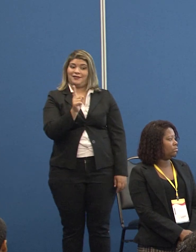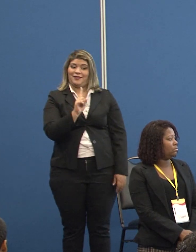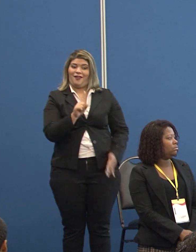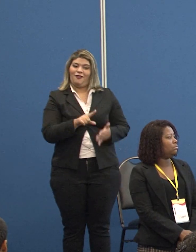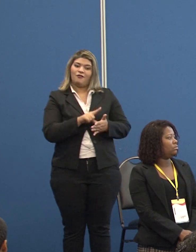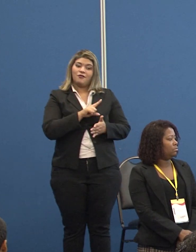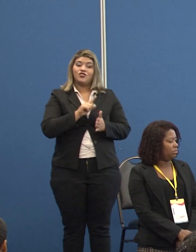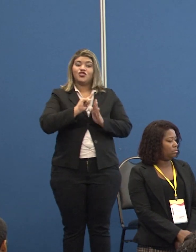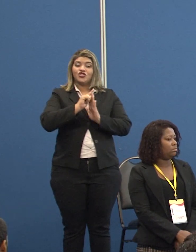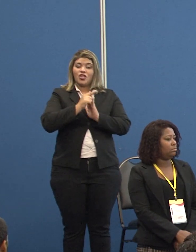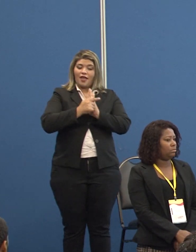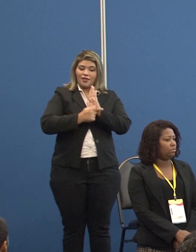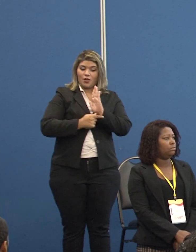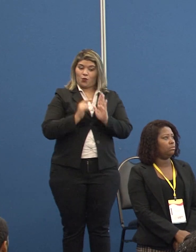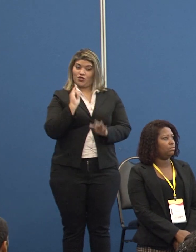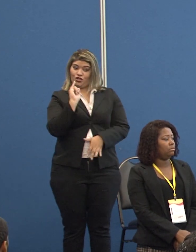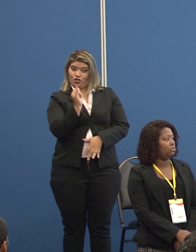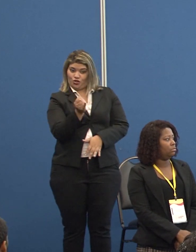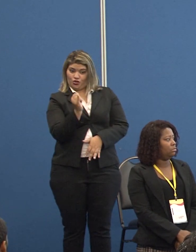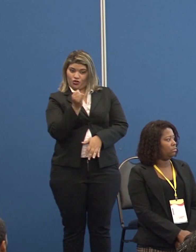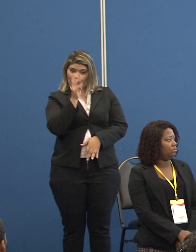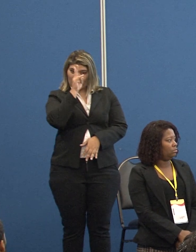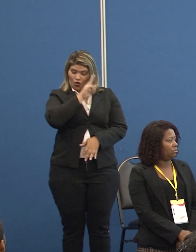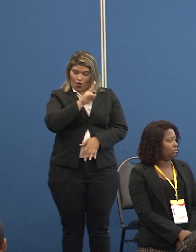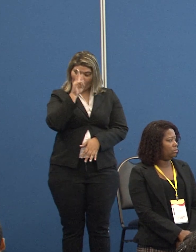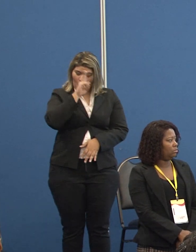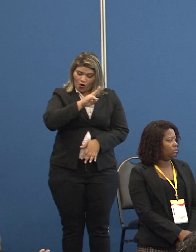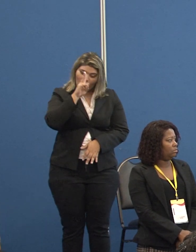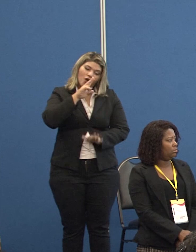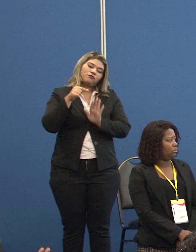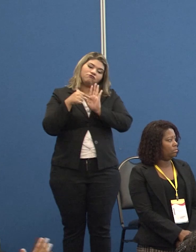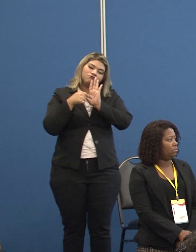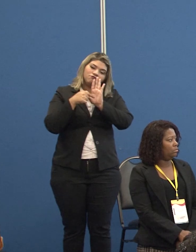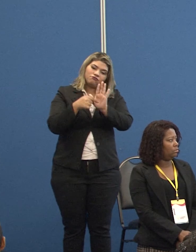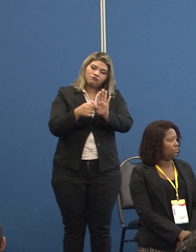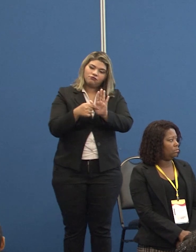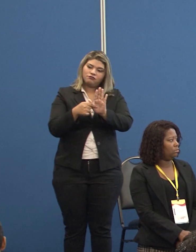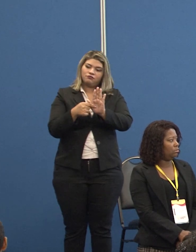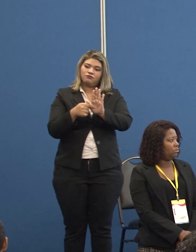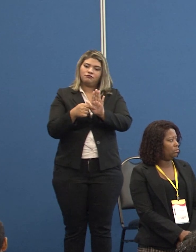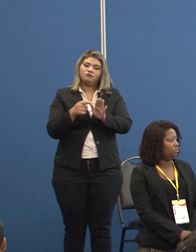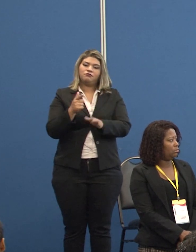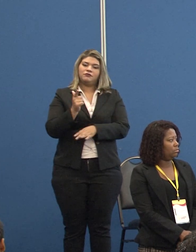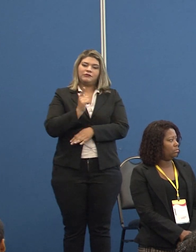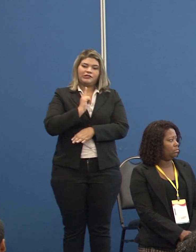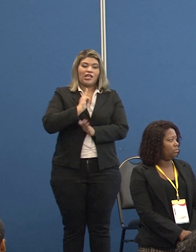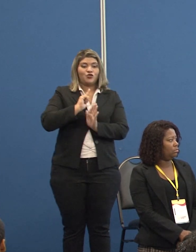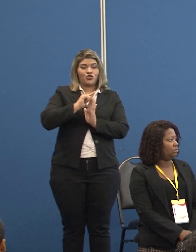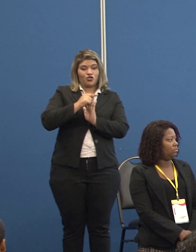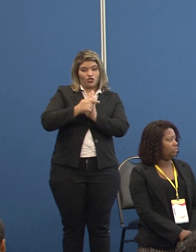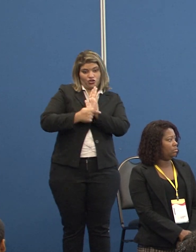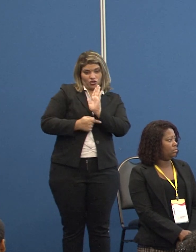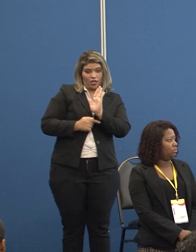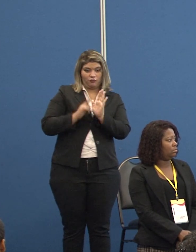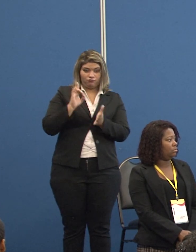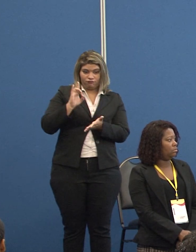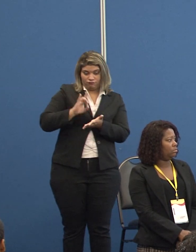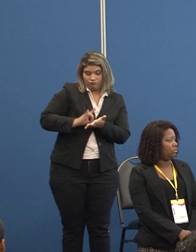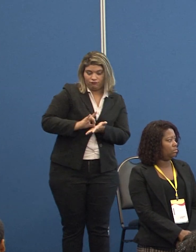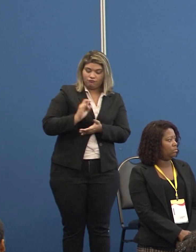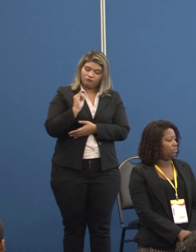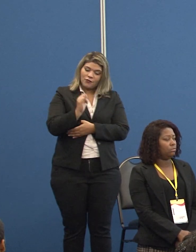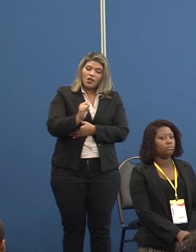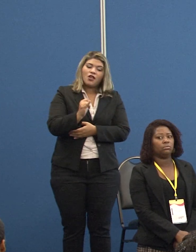desse gênero, né, de uma história, eu parto de um gênero concreto para que, a partir daí, eu trabalhe a compreensão,